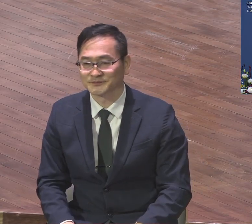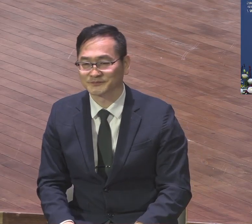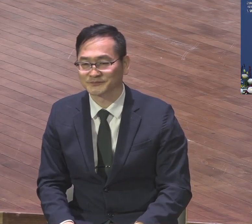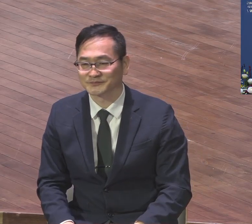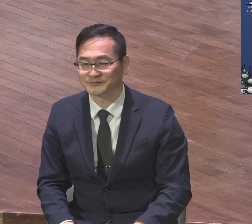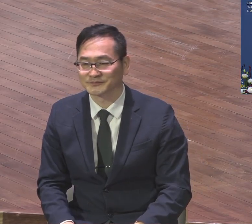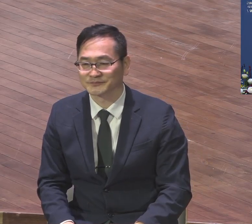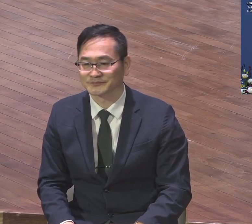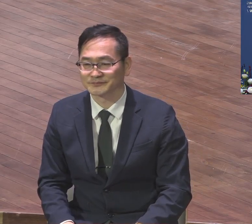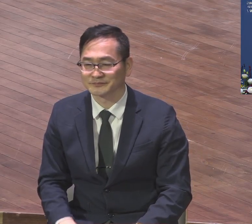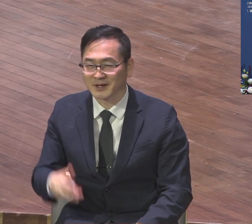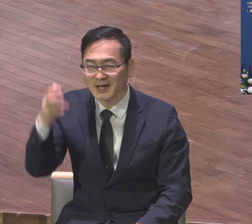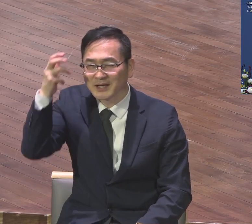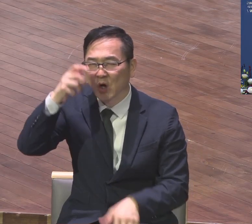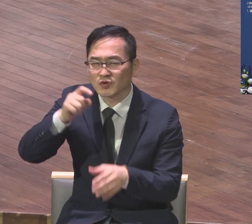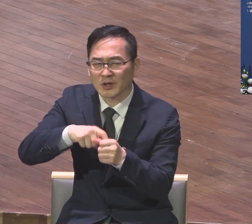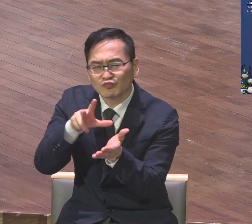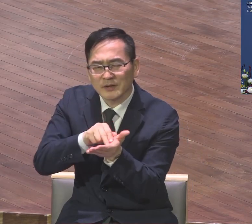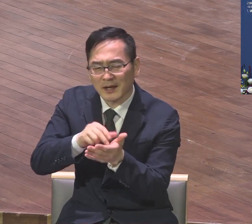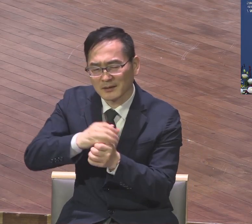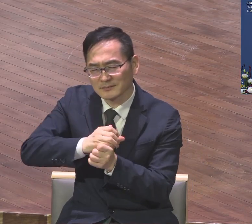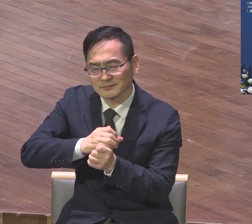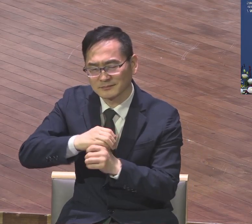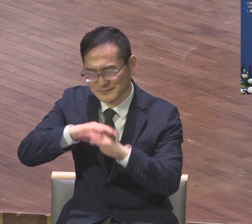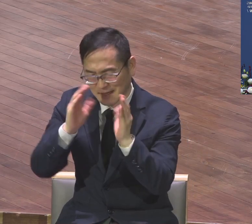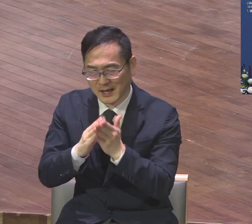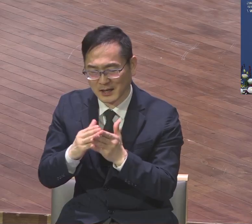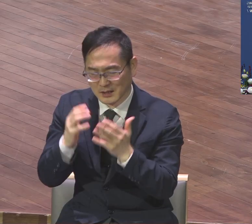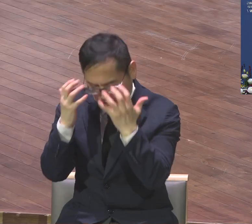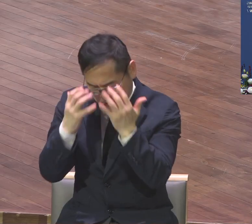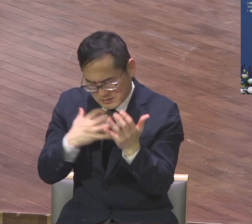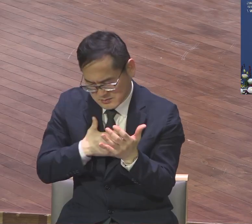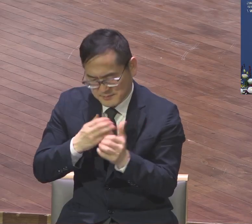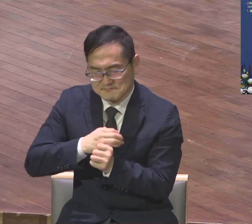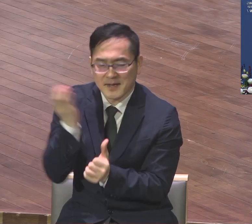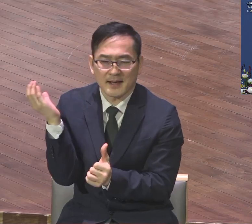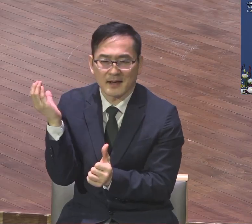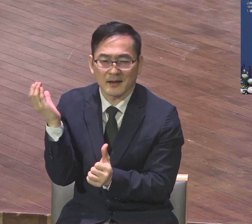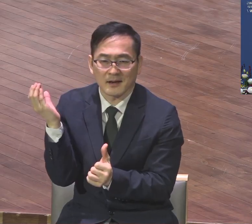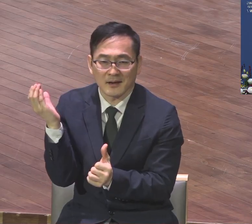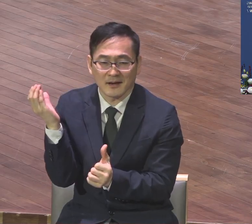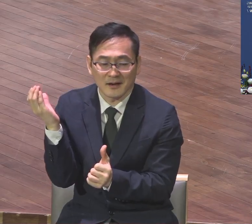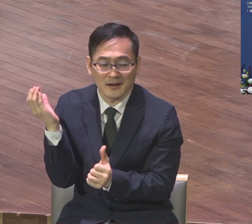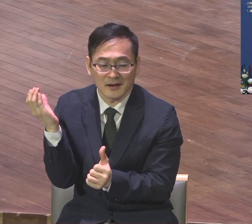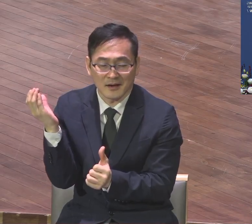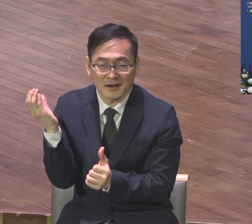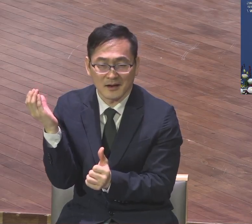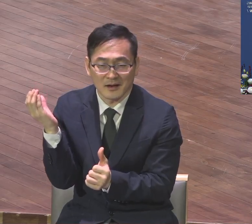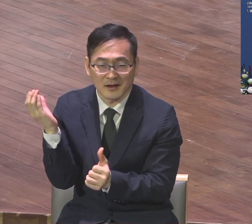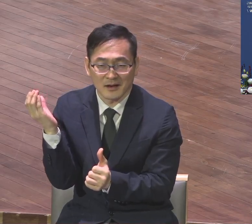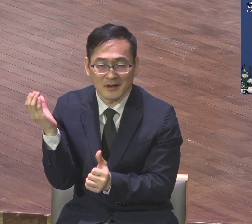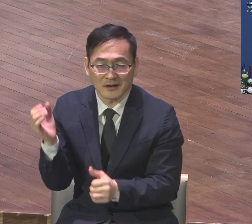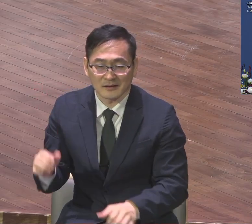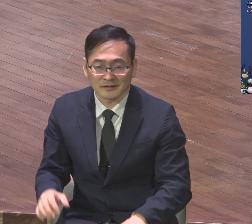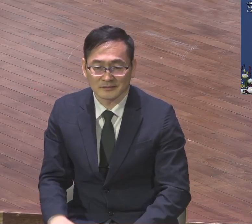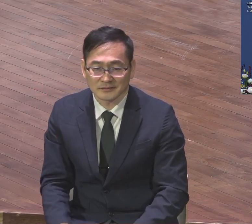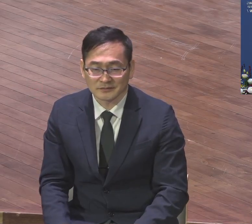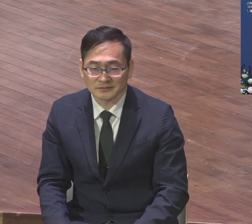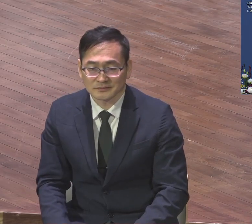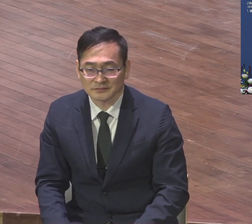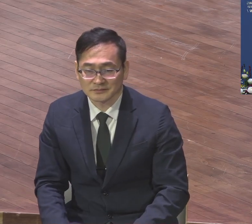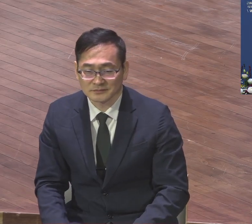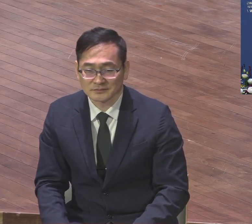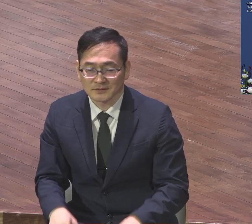해결되었어요. 하나님의 자녀 됐잖아요. 돈을 1,000억을 받는 것보다 더 귀한